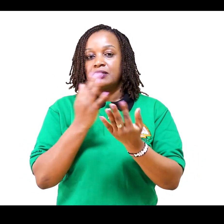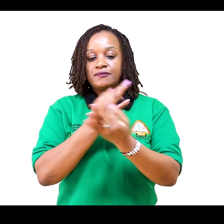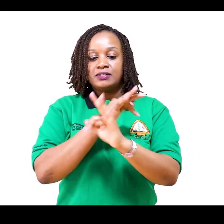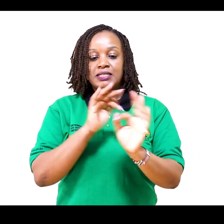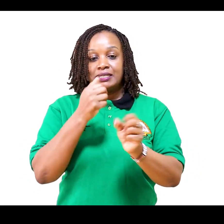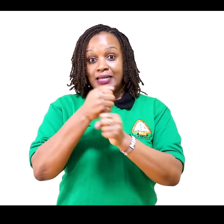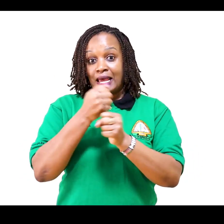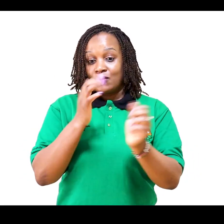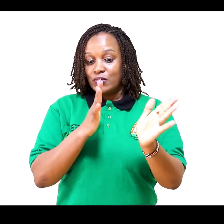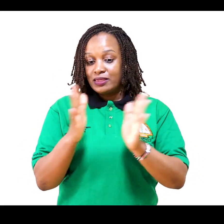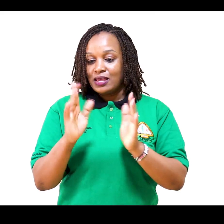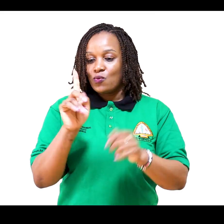ya kazi.